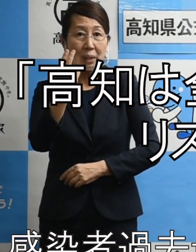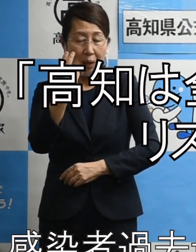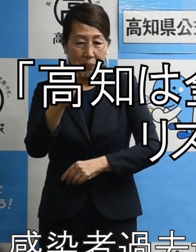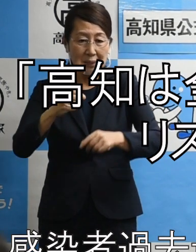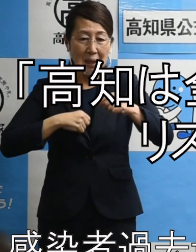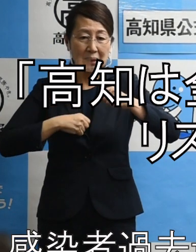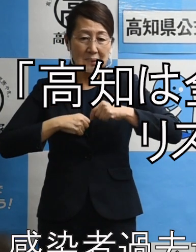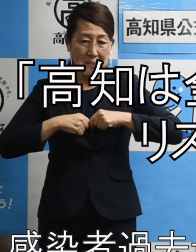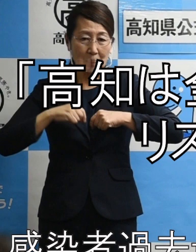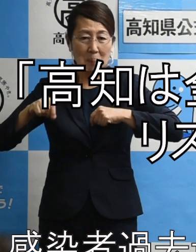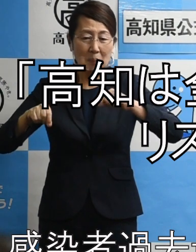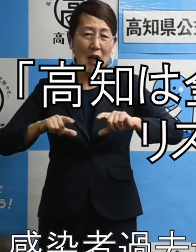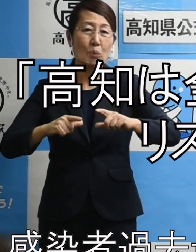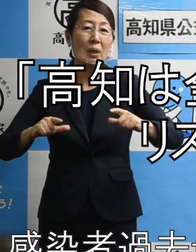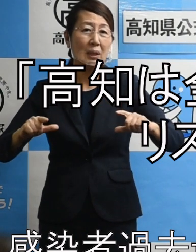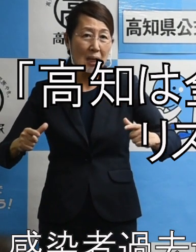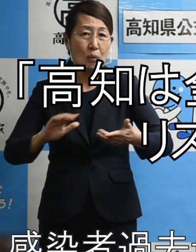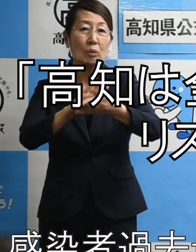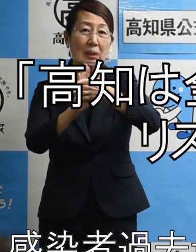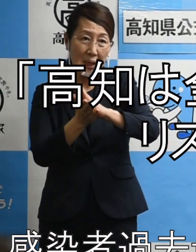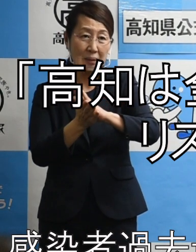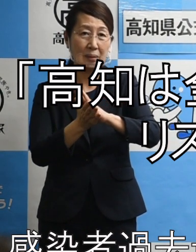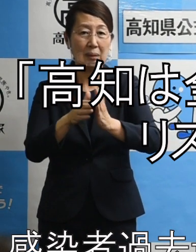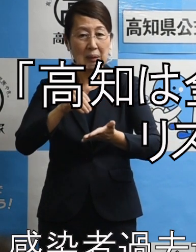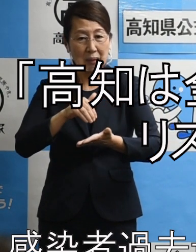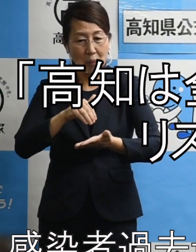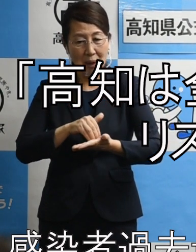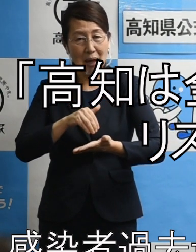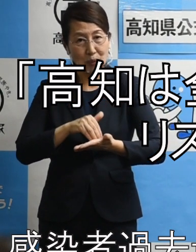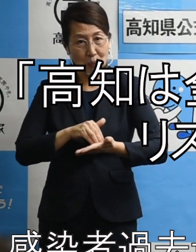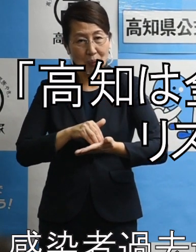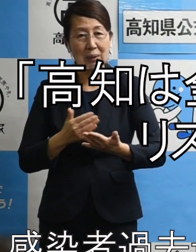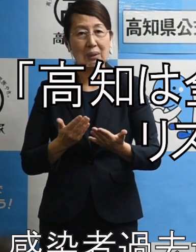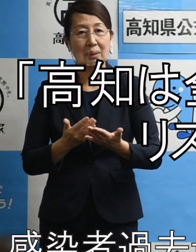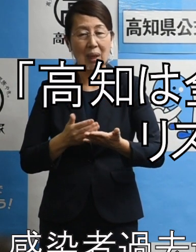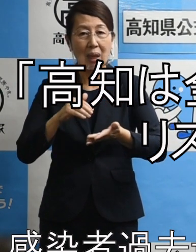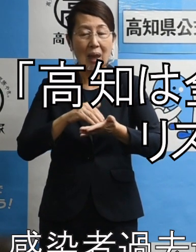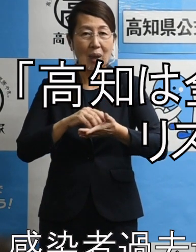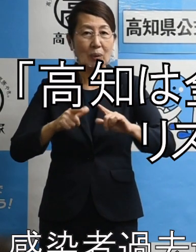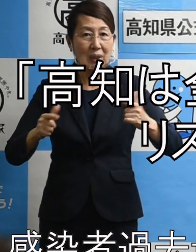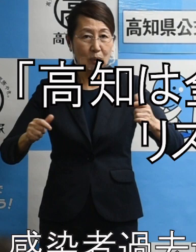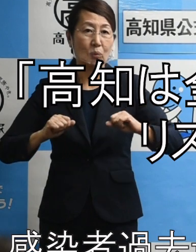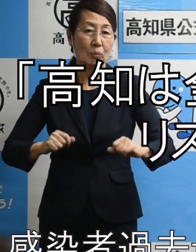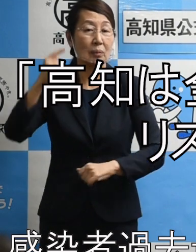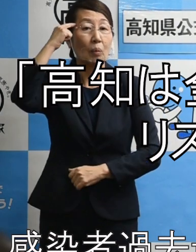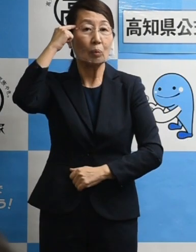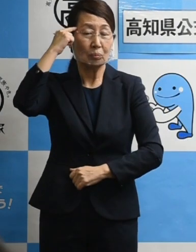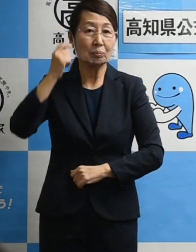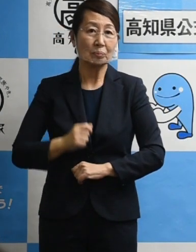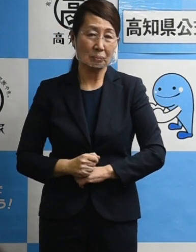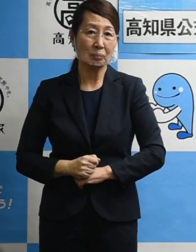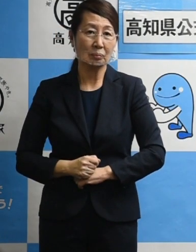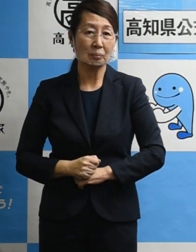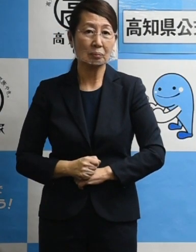やなっているということであります。その意味で会食に関します自制も含めまして、どうか基本的な感染拡